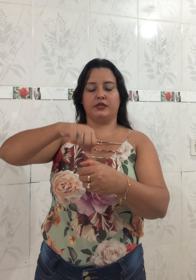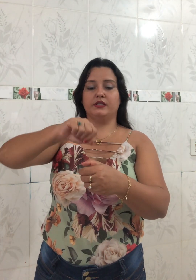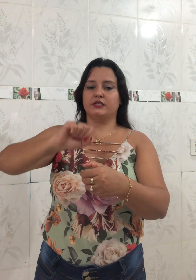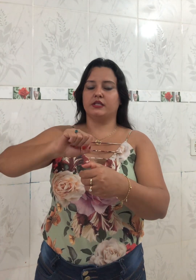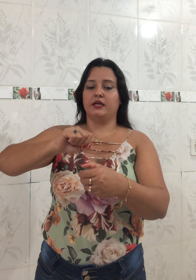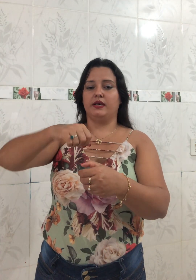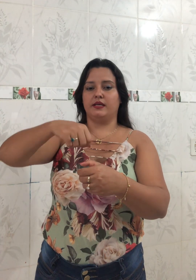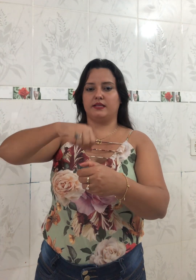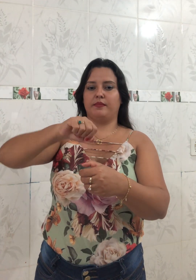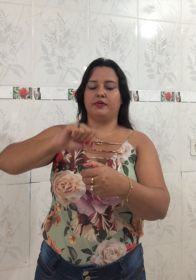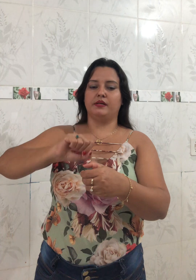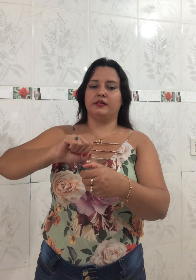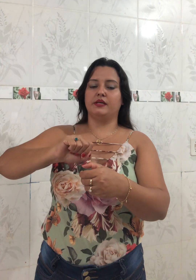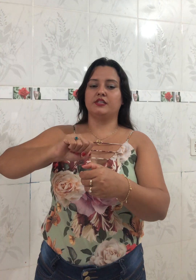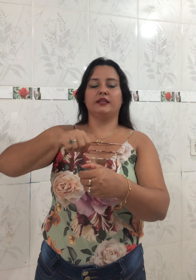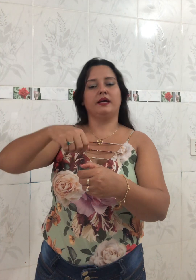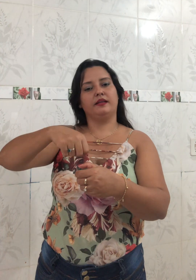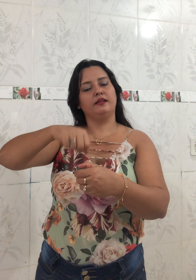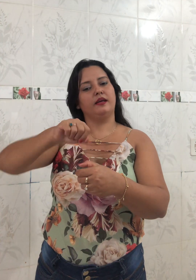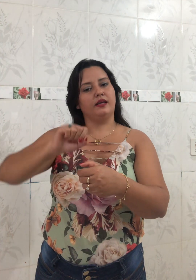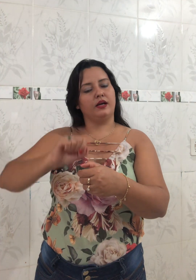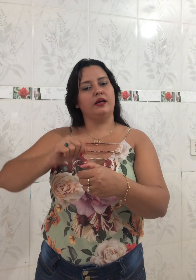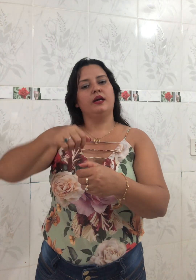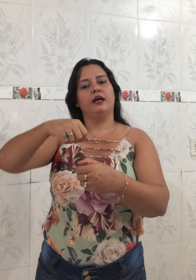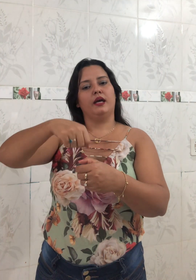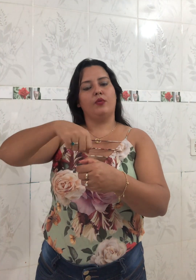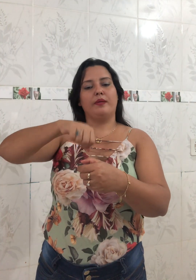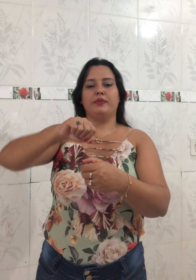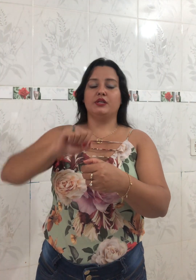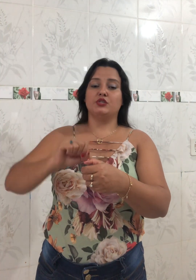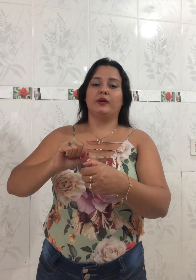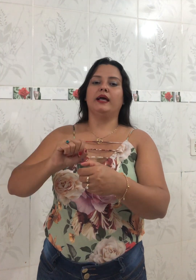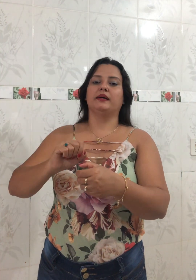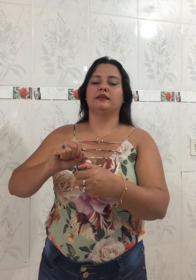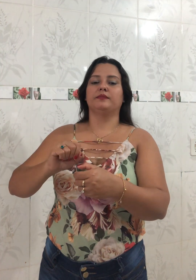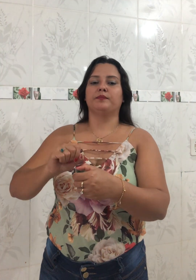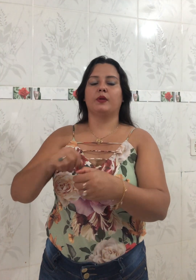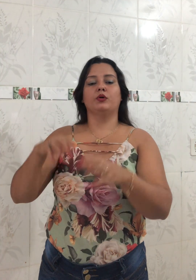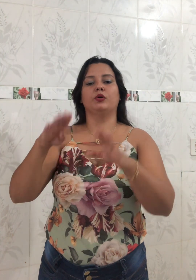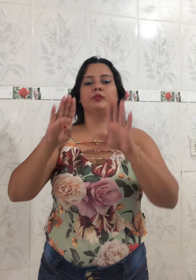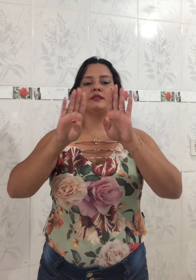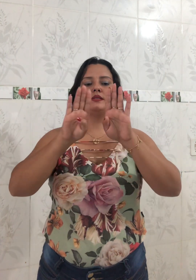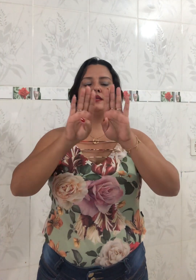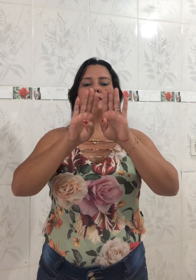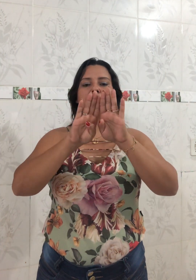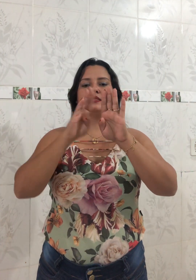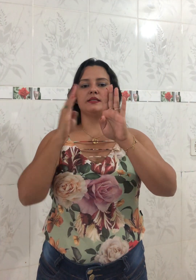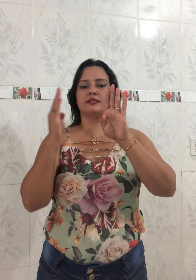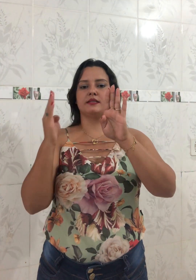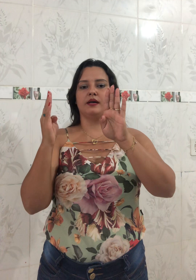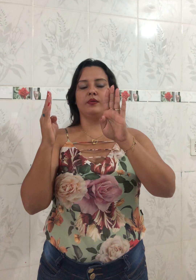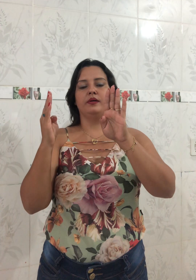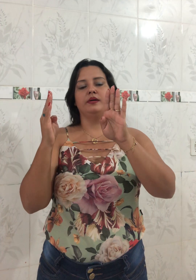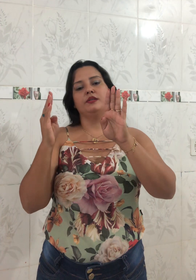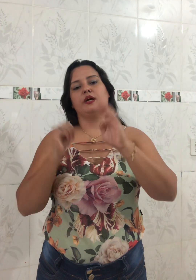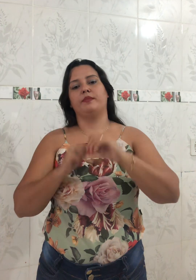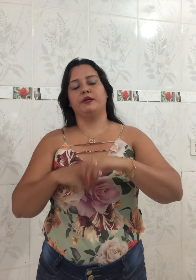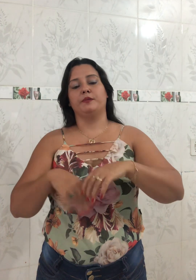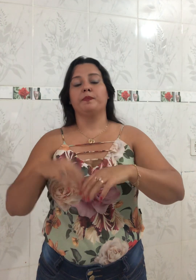refrigerante, esse abrir aqui já dá a entender que é um abrir de uma lata. Então, eu não preciso fazer esse sinal de abrir.